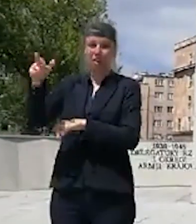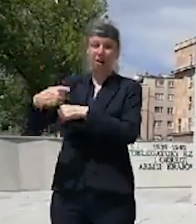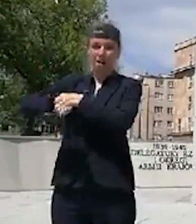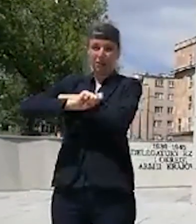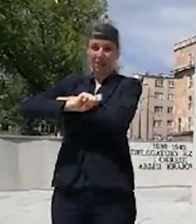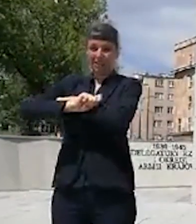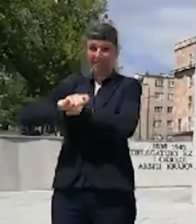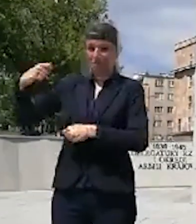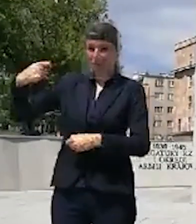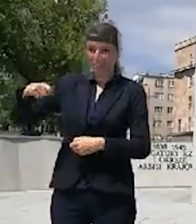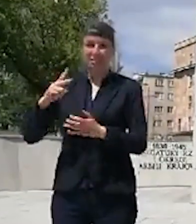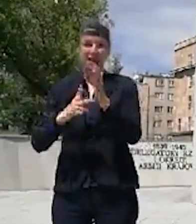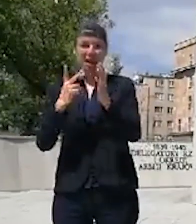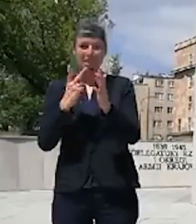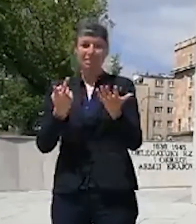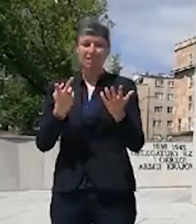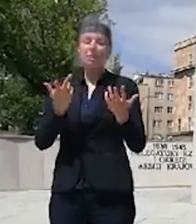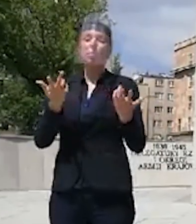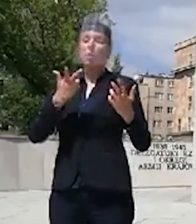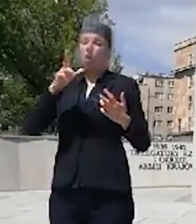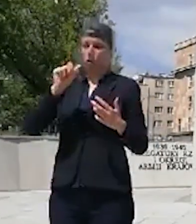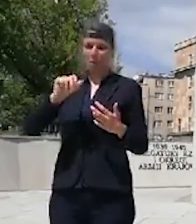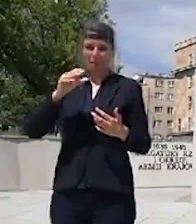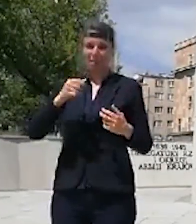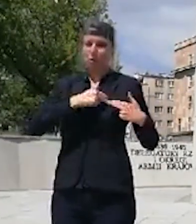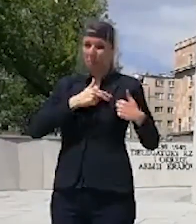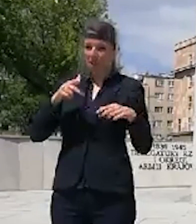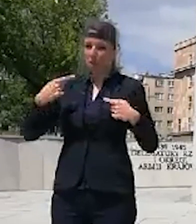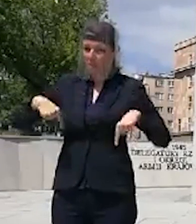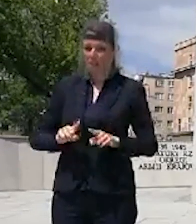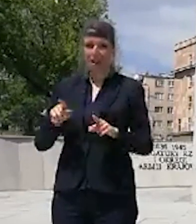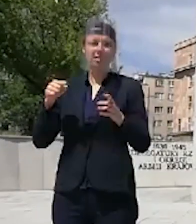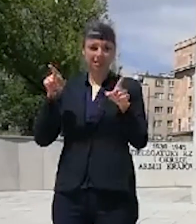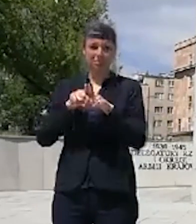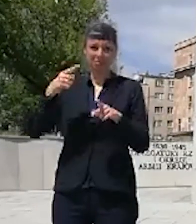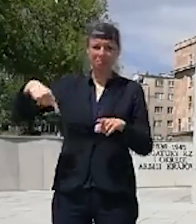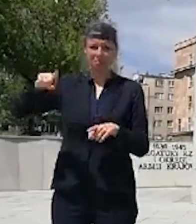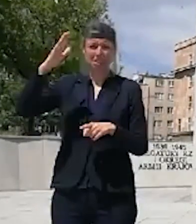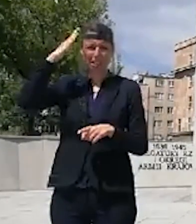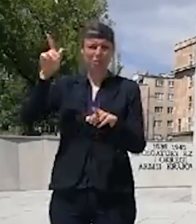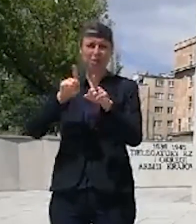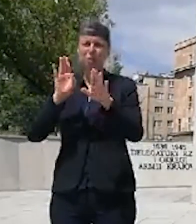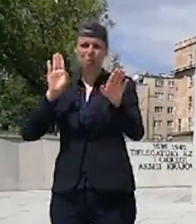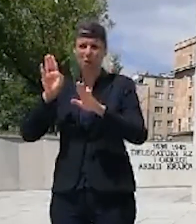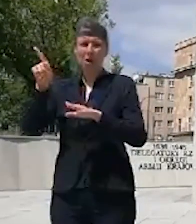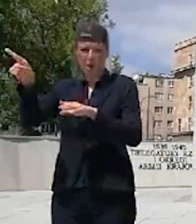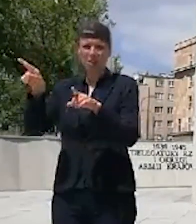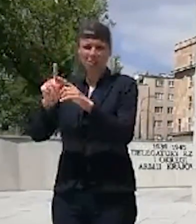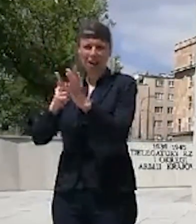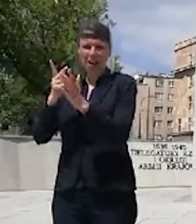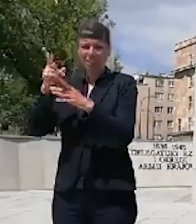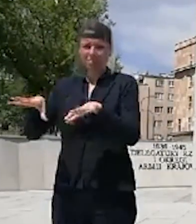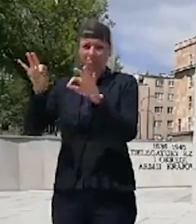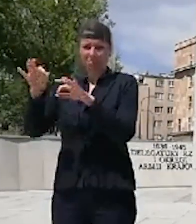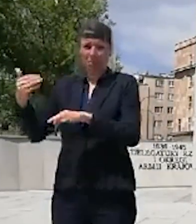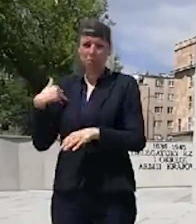Kandydował z Komitetu Obywatelskiego, jak większość naszych znajomych wówczas. To były naprawdę nieprawdopodobnie